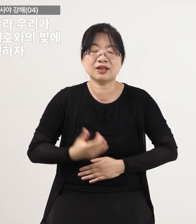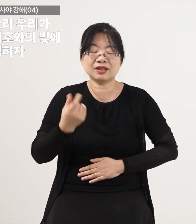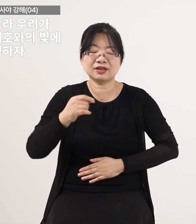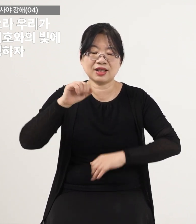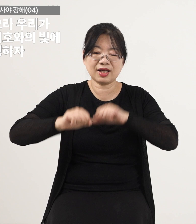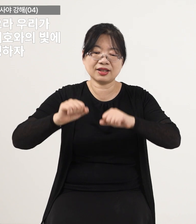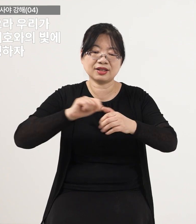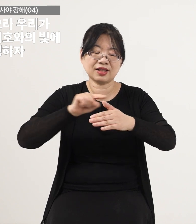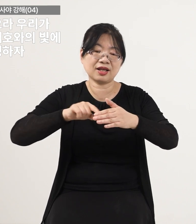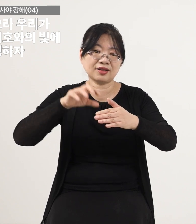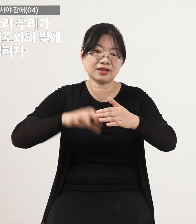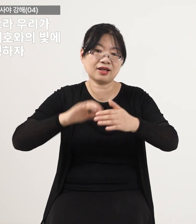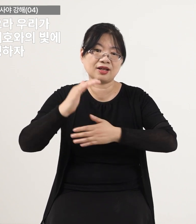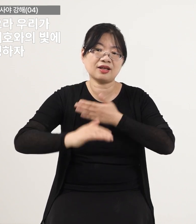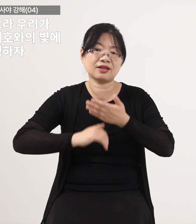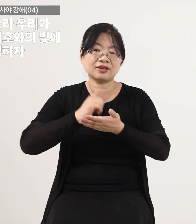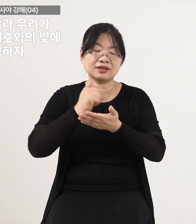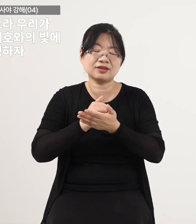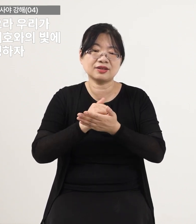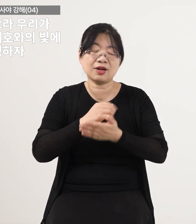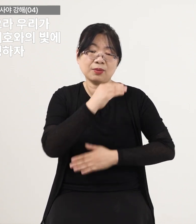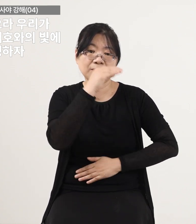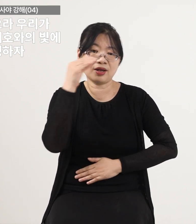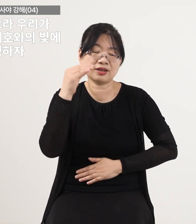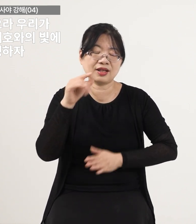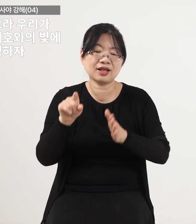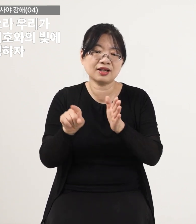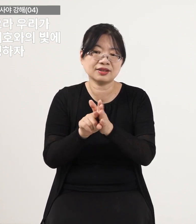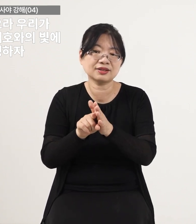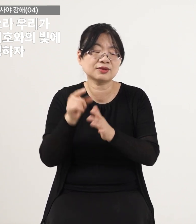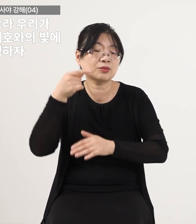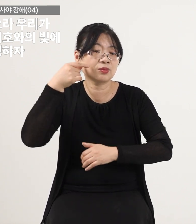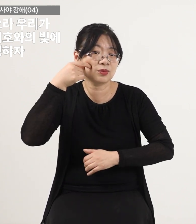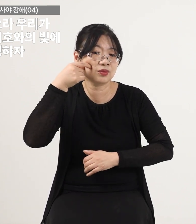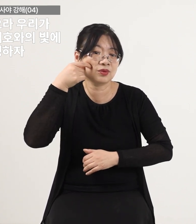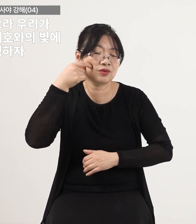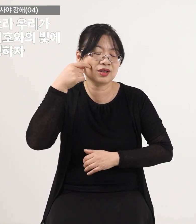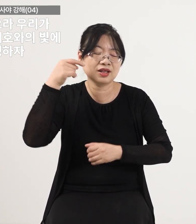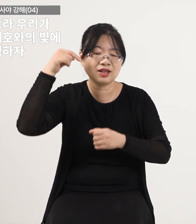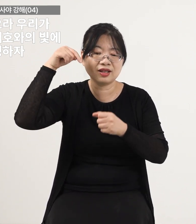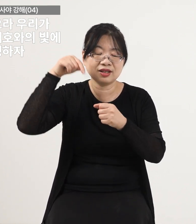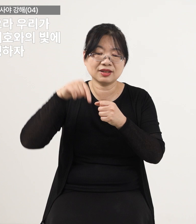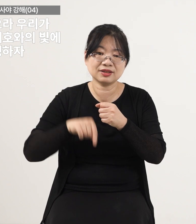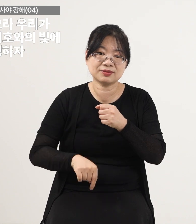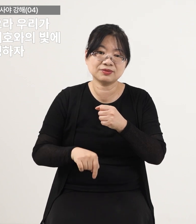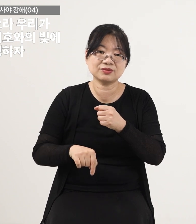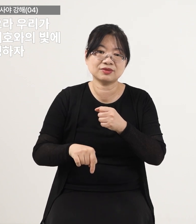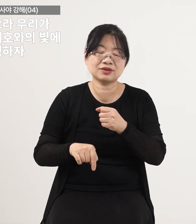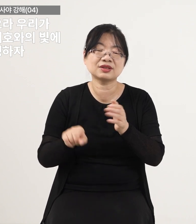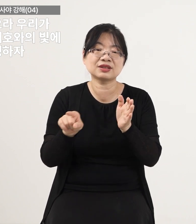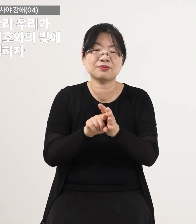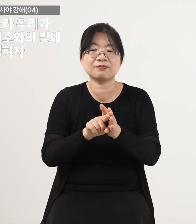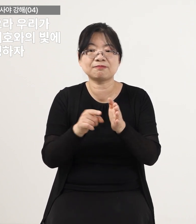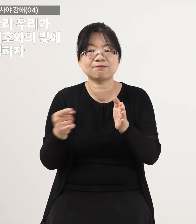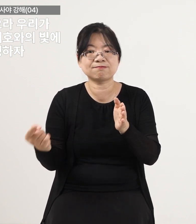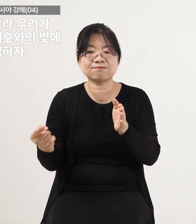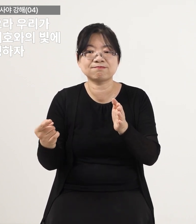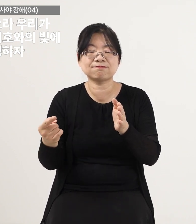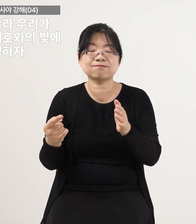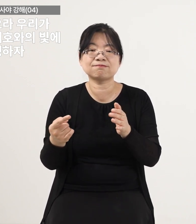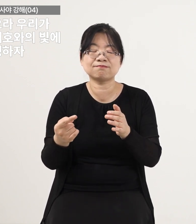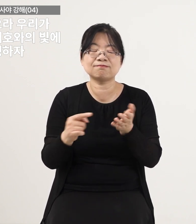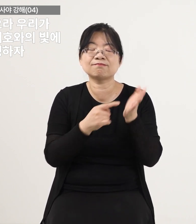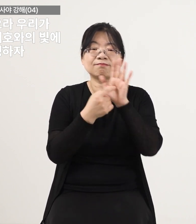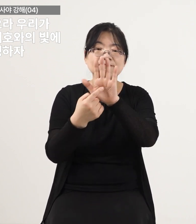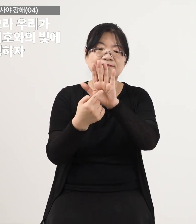행위 속에는 하나님을 제대로 의지하지 못하는 깊은 불신앙을